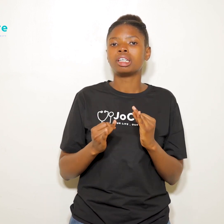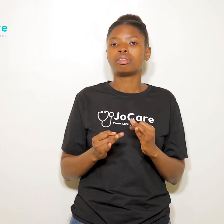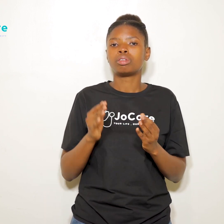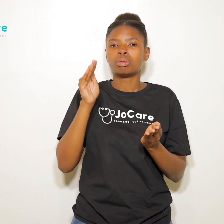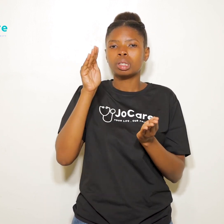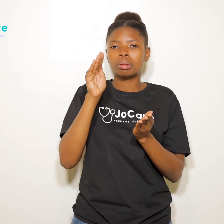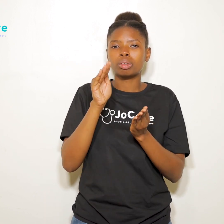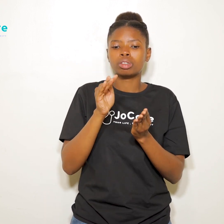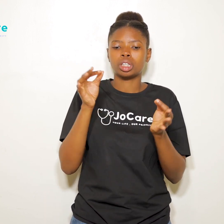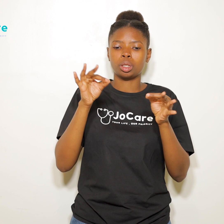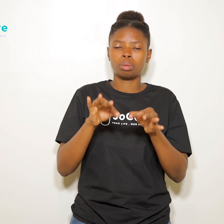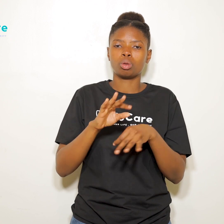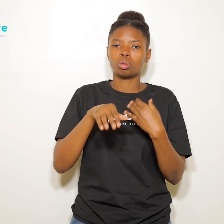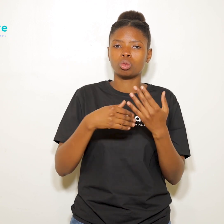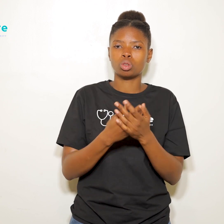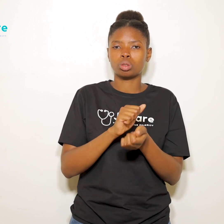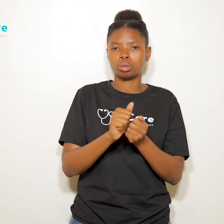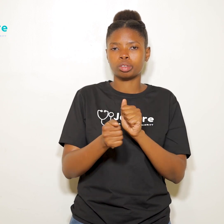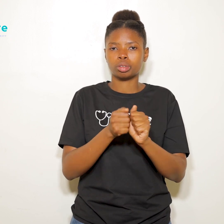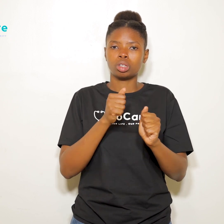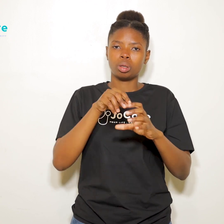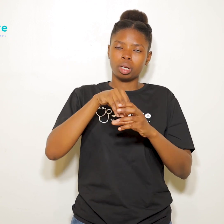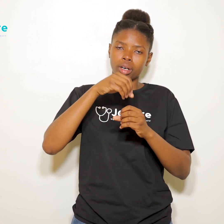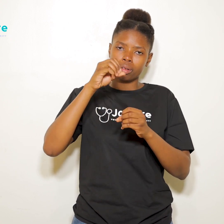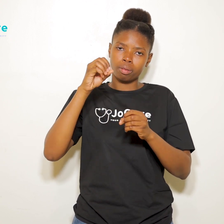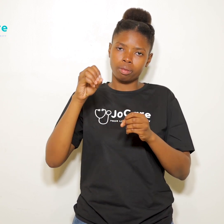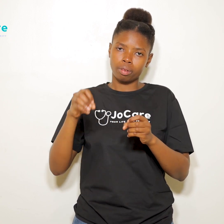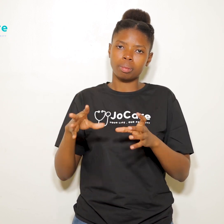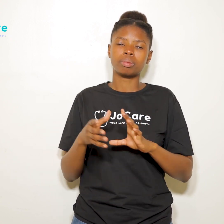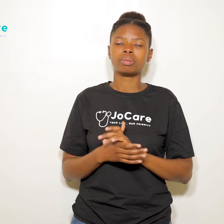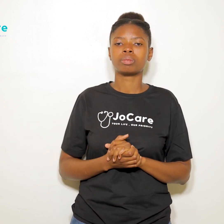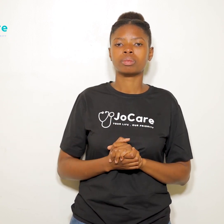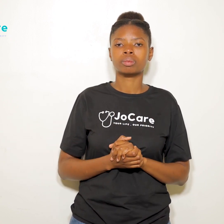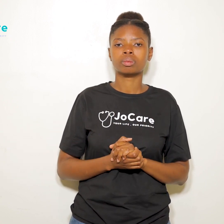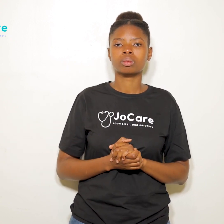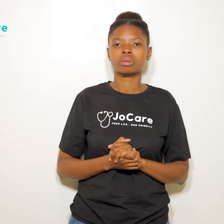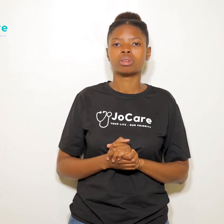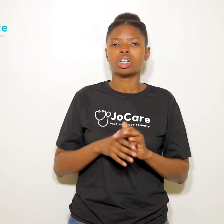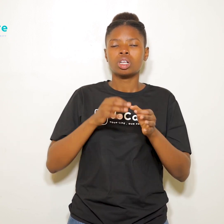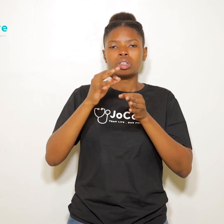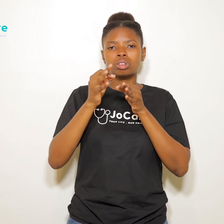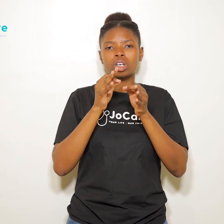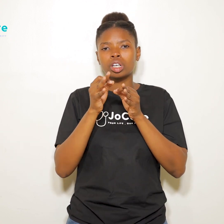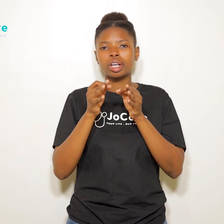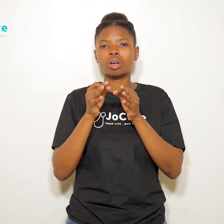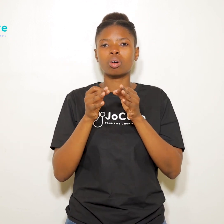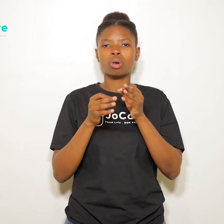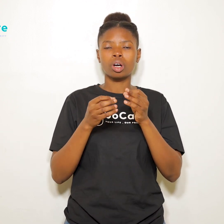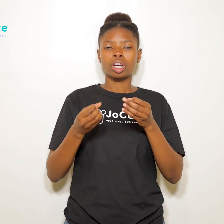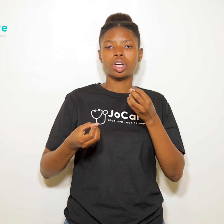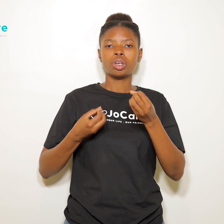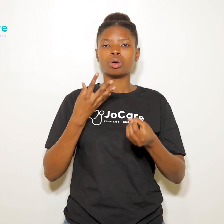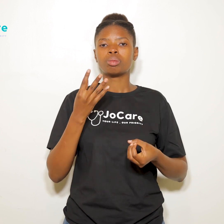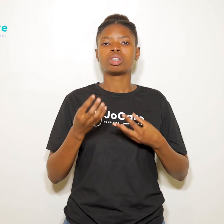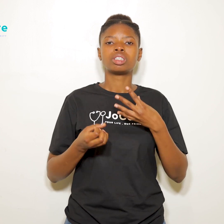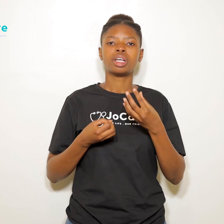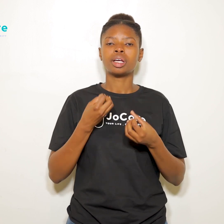bya bindi byari birimo birasohoka. Ni ukuvuga ngo iyo imisemburo ya progesterone nabyumvishe neza